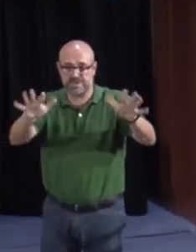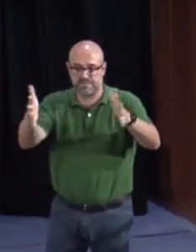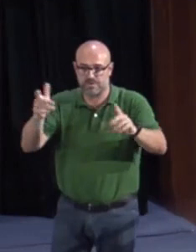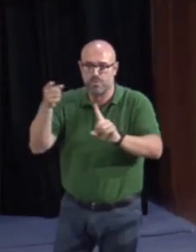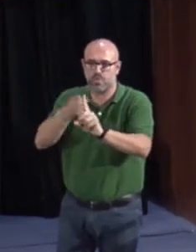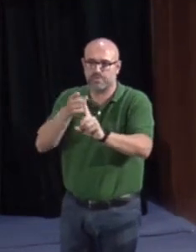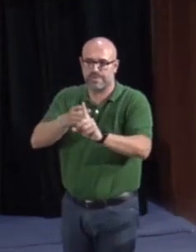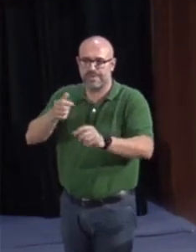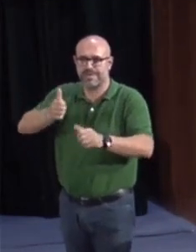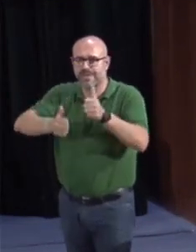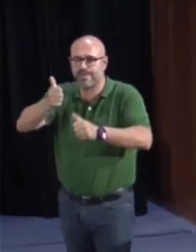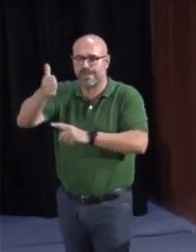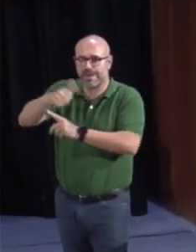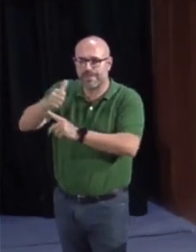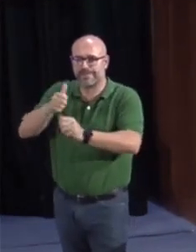¿vale?